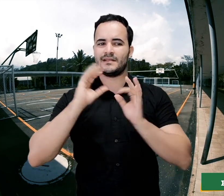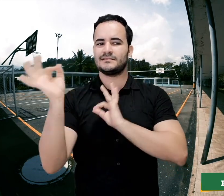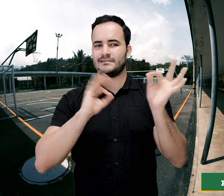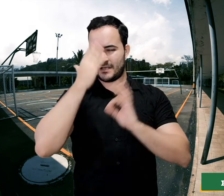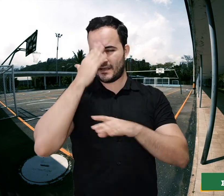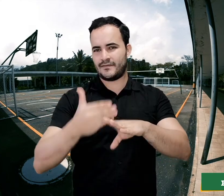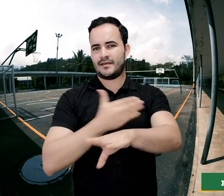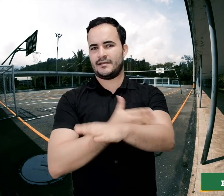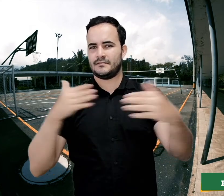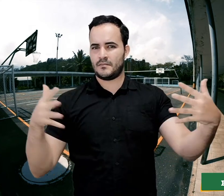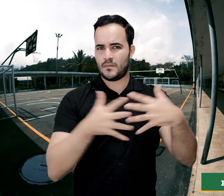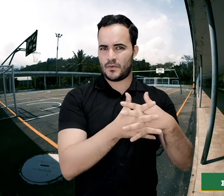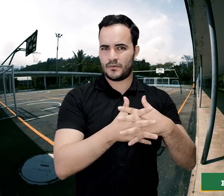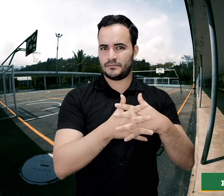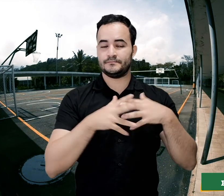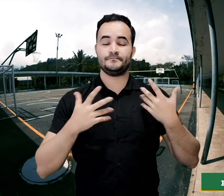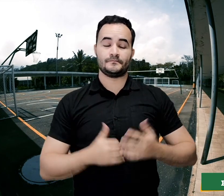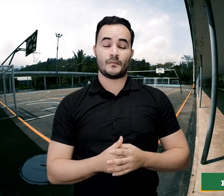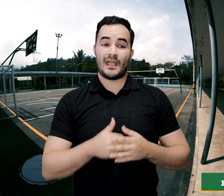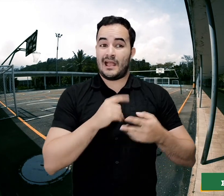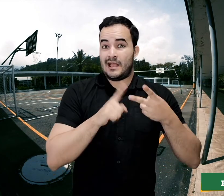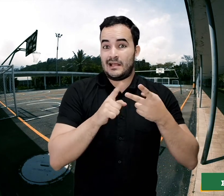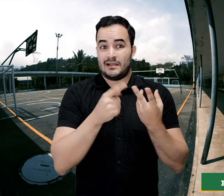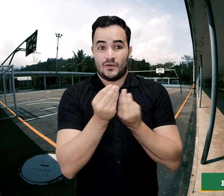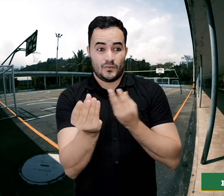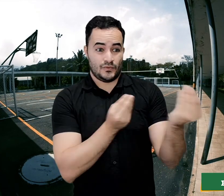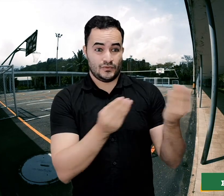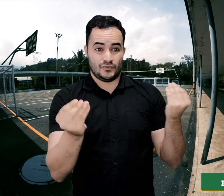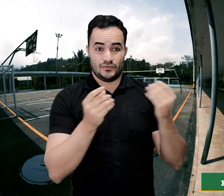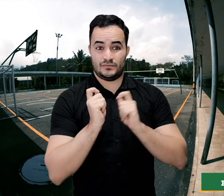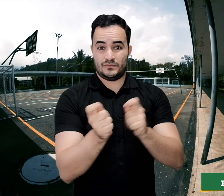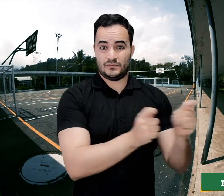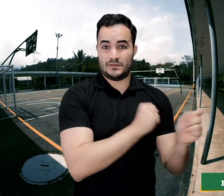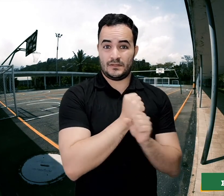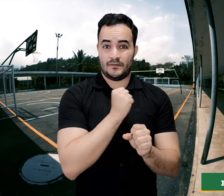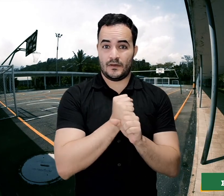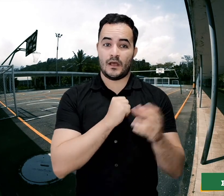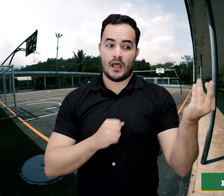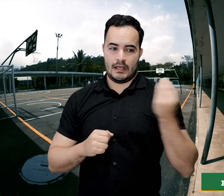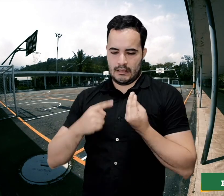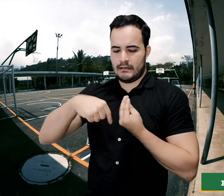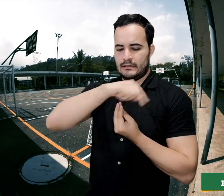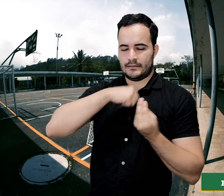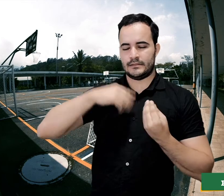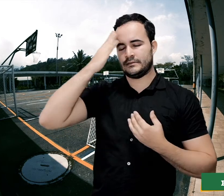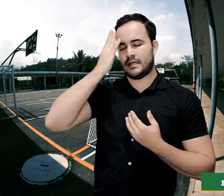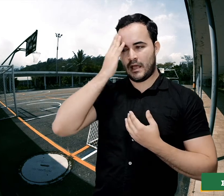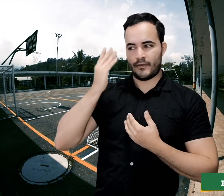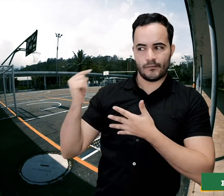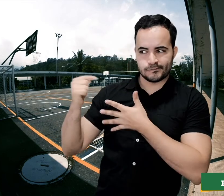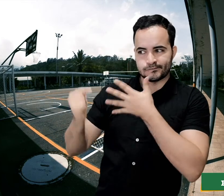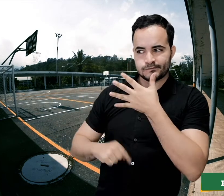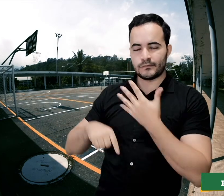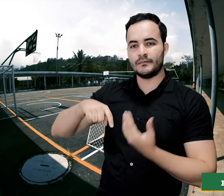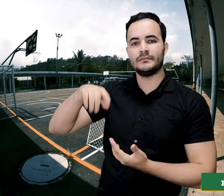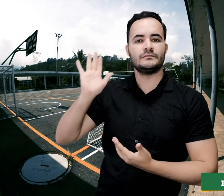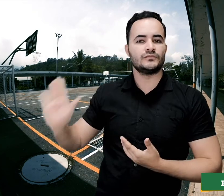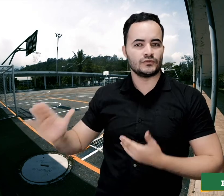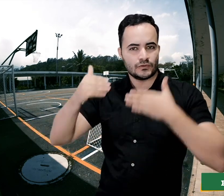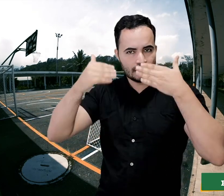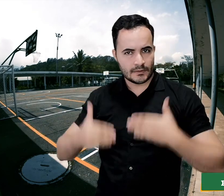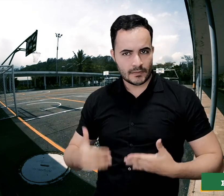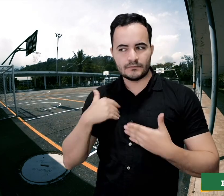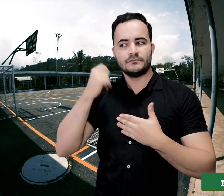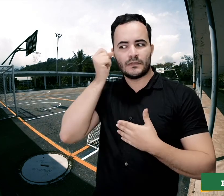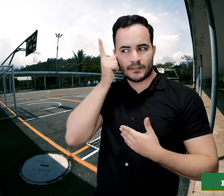ya en el momento de trabajar en equipo, pues el mismo equipo tiene que considerar qué clase de discapacidad tiene el